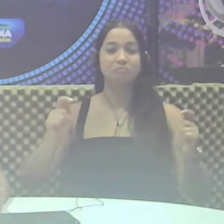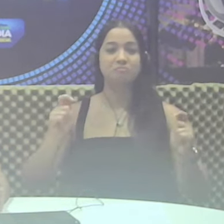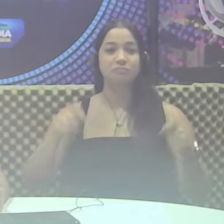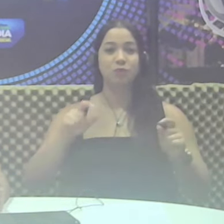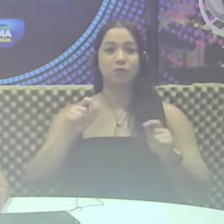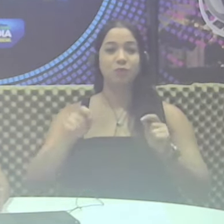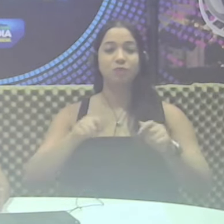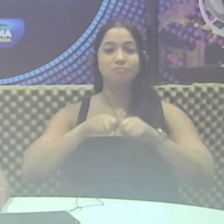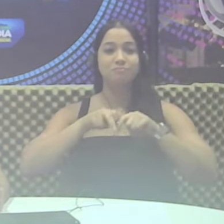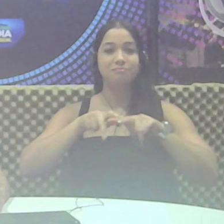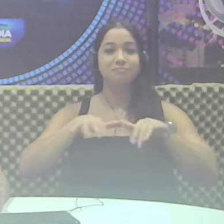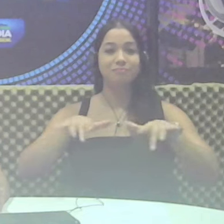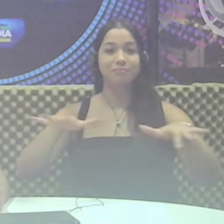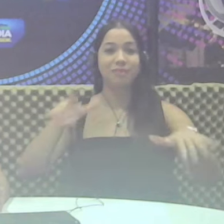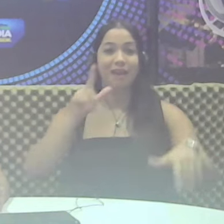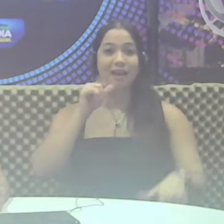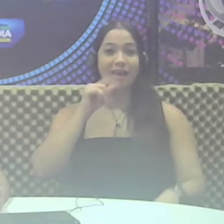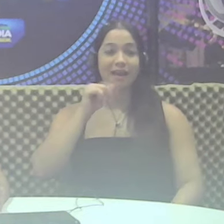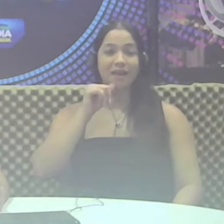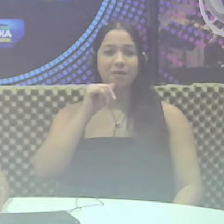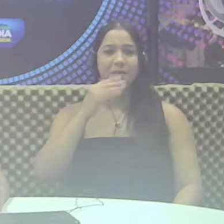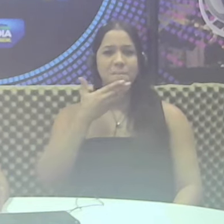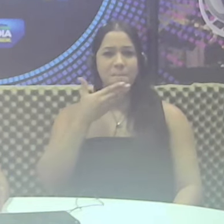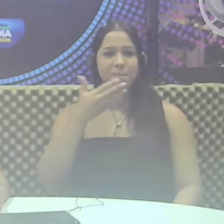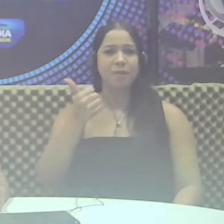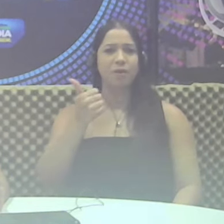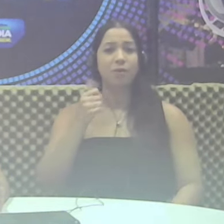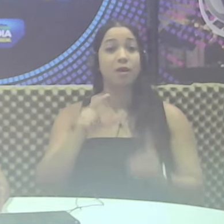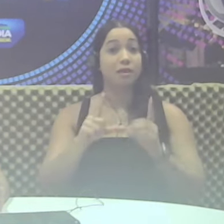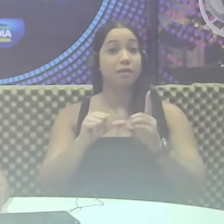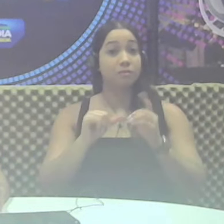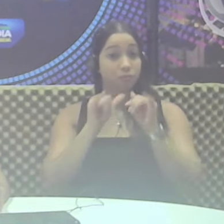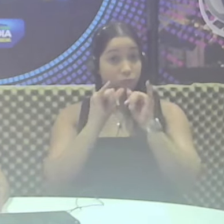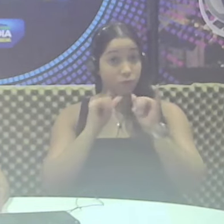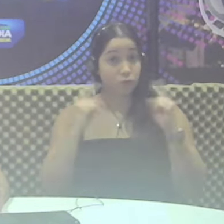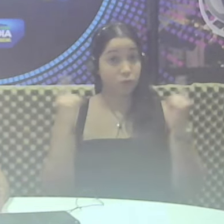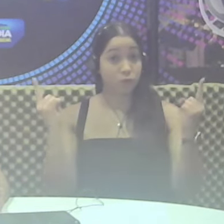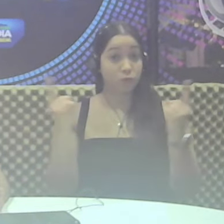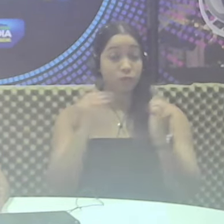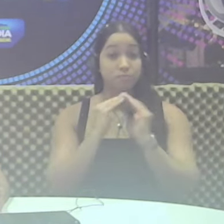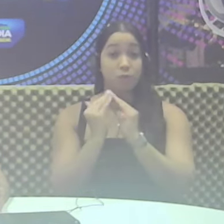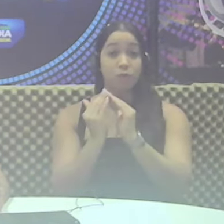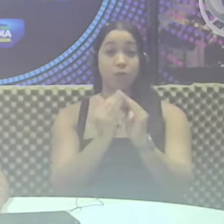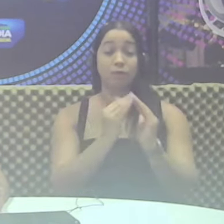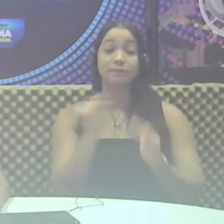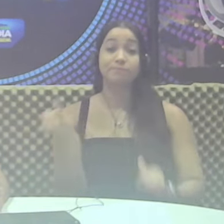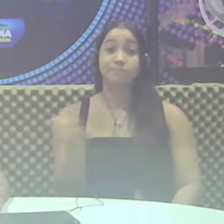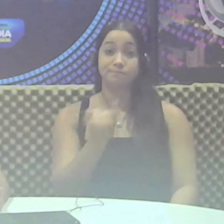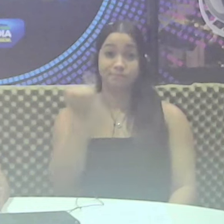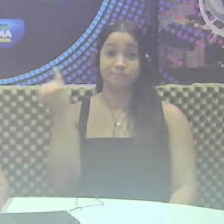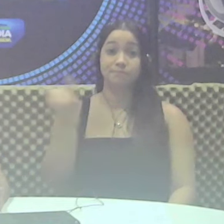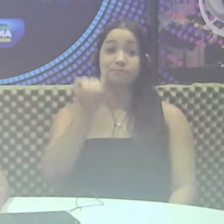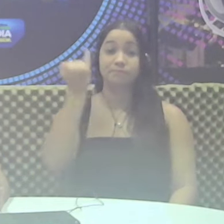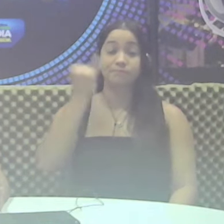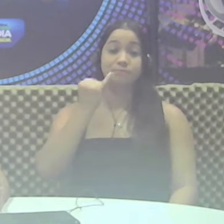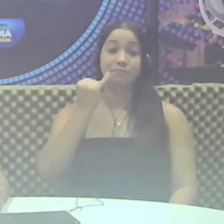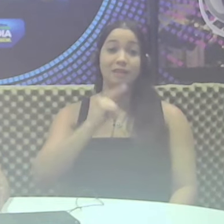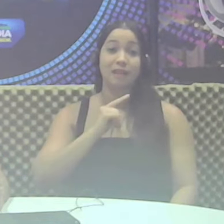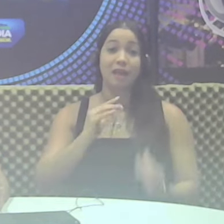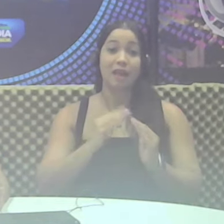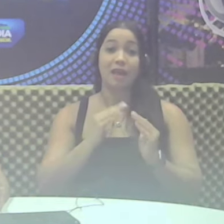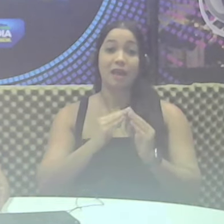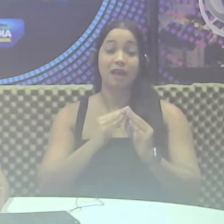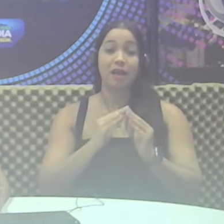à região. Mesmo com a melhoria, o DEMAI reforça a todos os moradores sobre a importância dos reservatórios domésticos